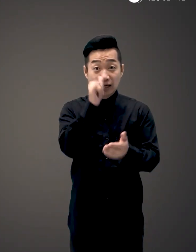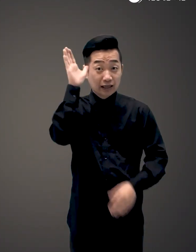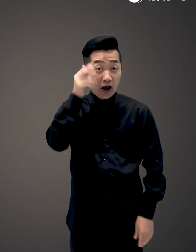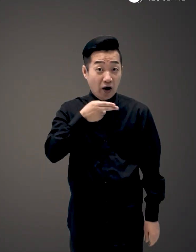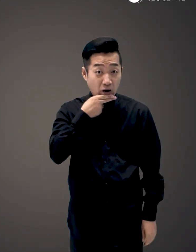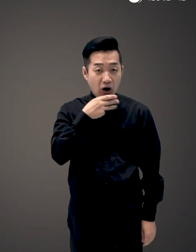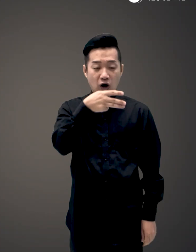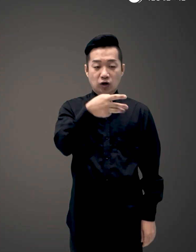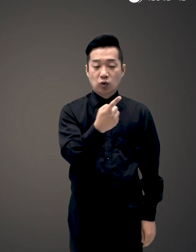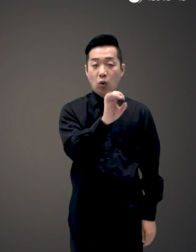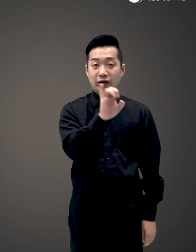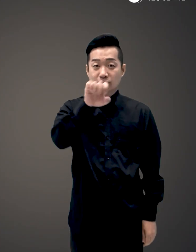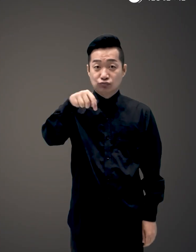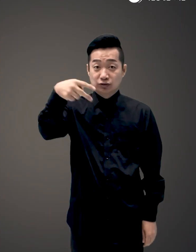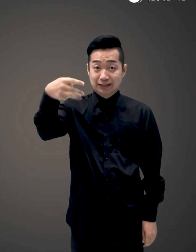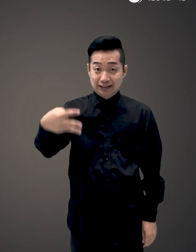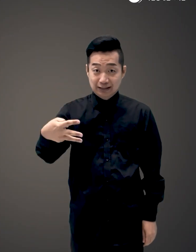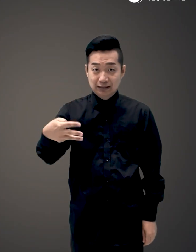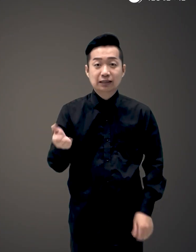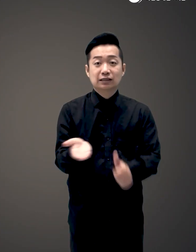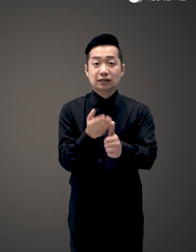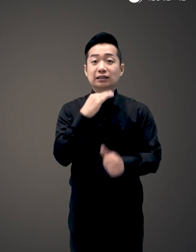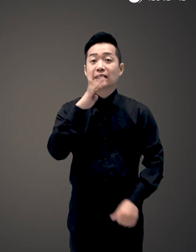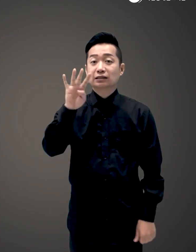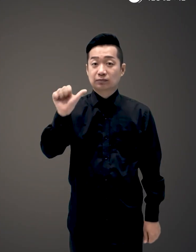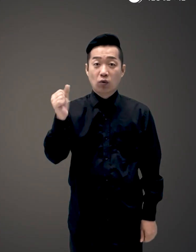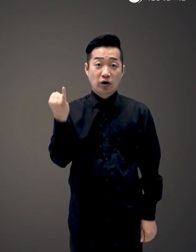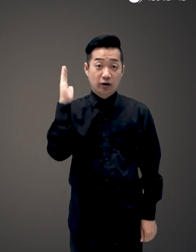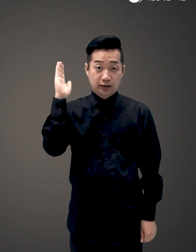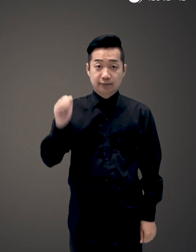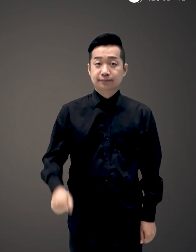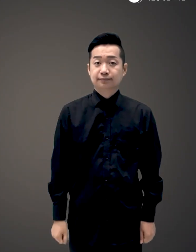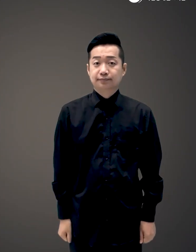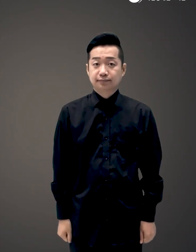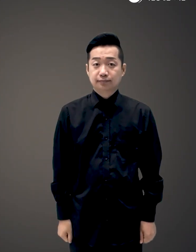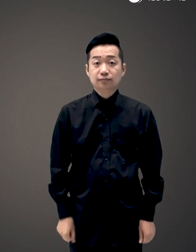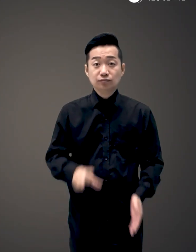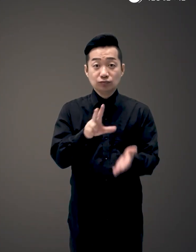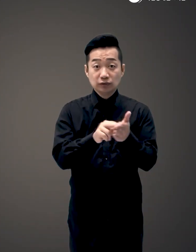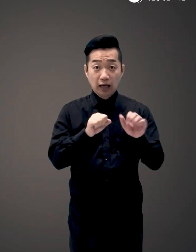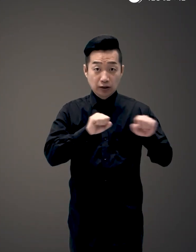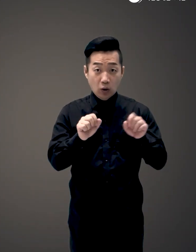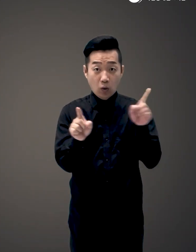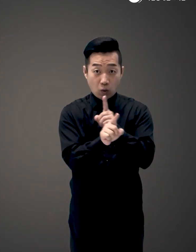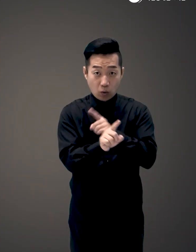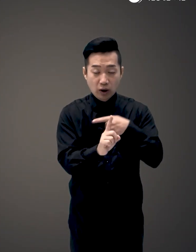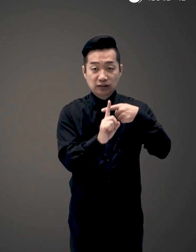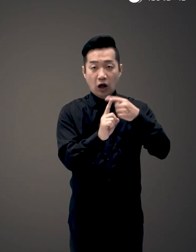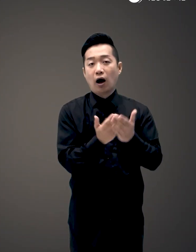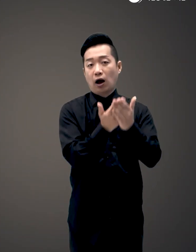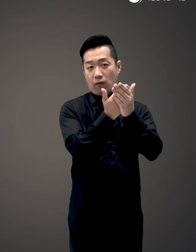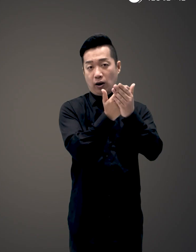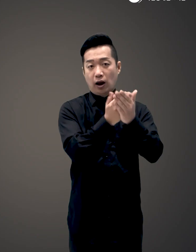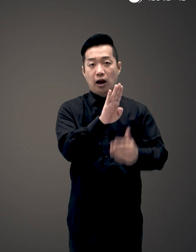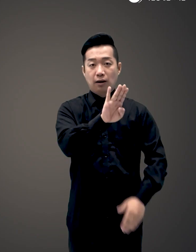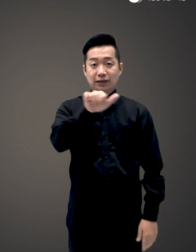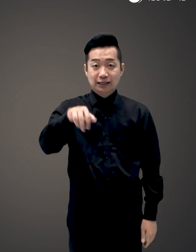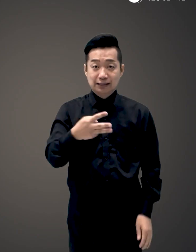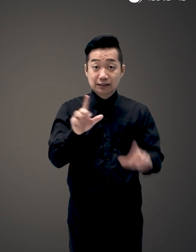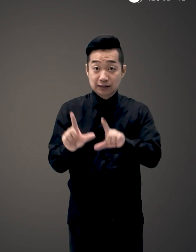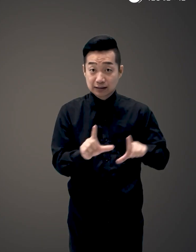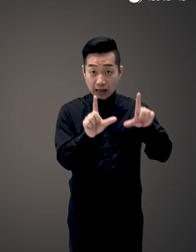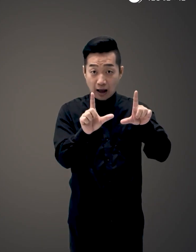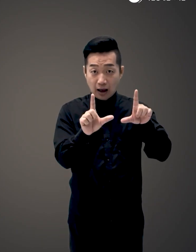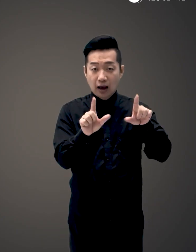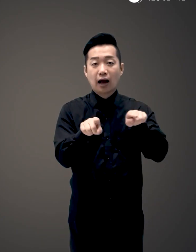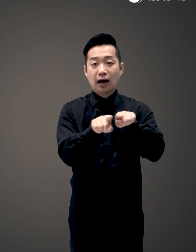개는 없다. 토이푸드를 기르는 45세 여성 이야기. 문제 행동을 고치는 긍정 강화. 비글과